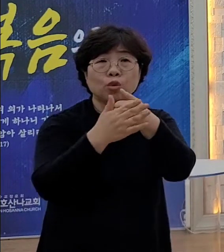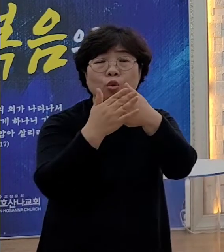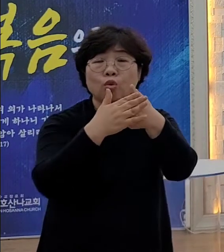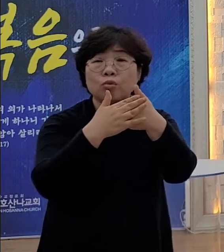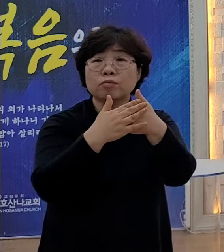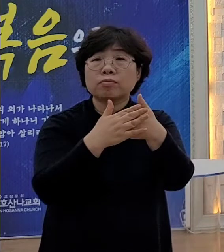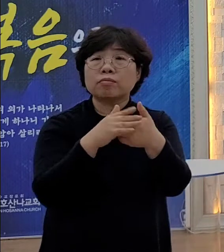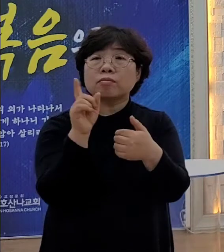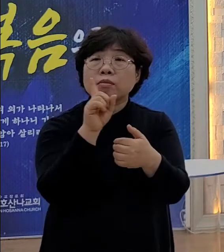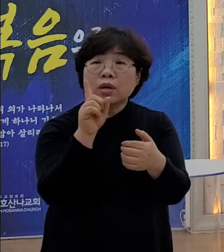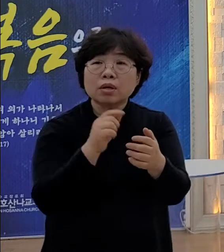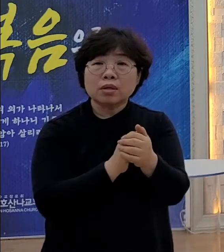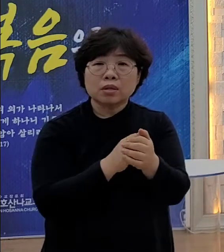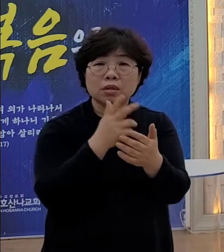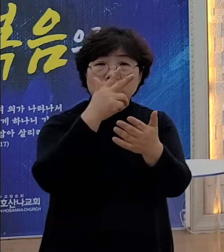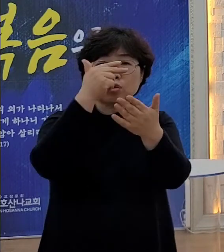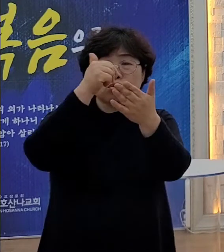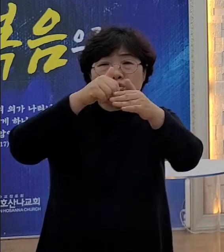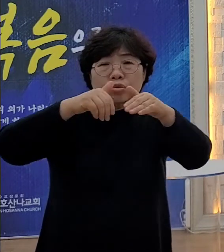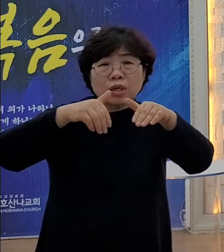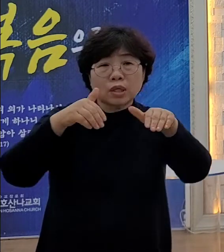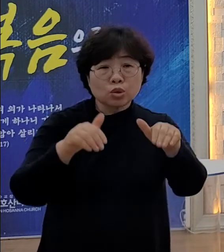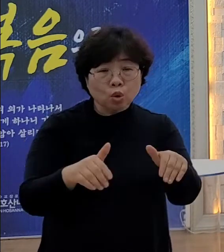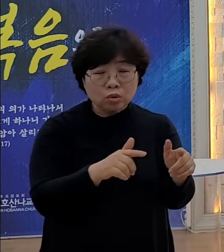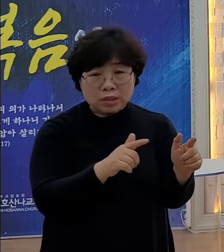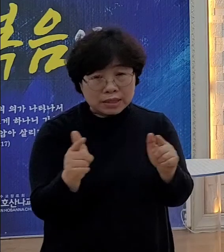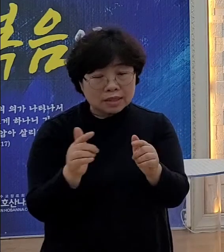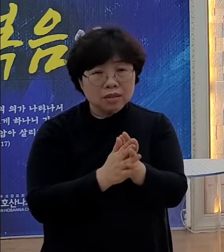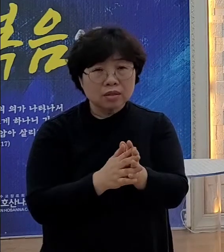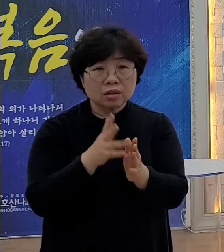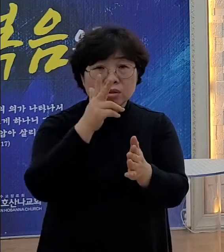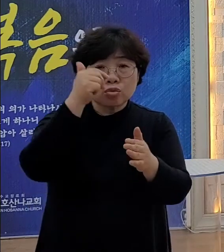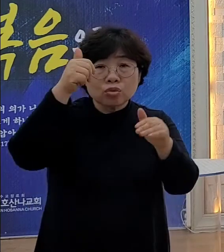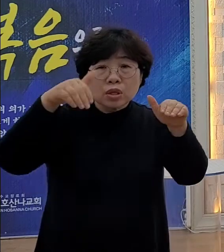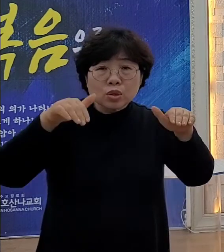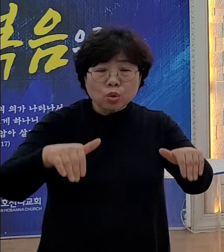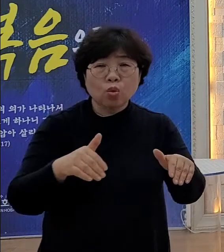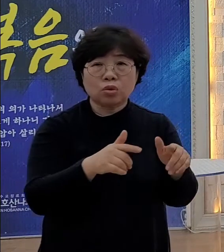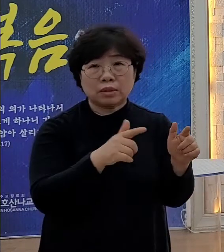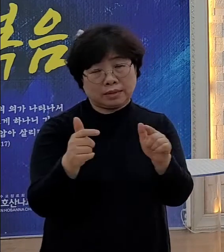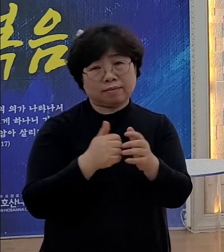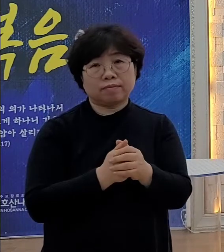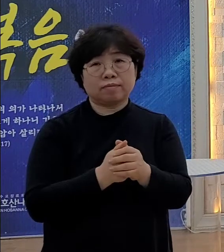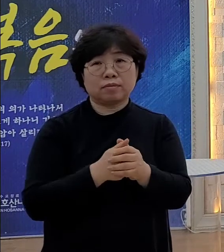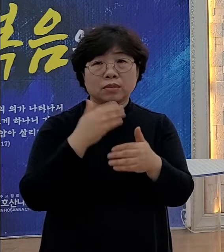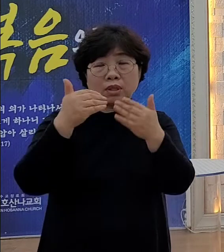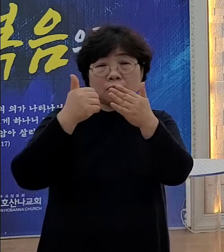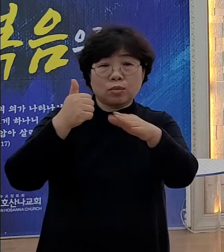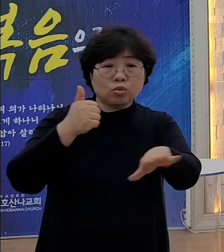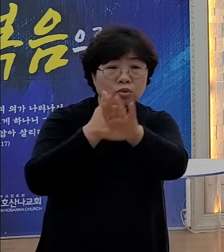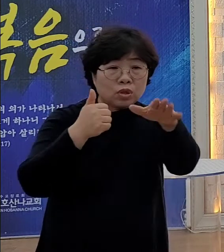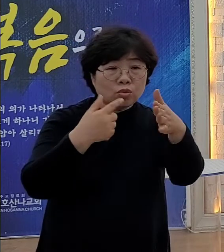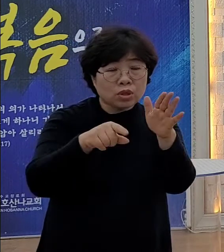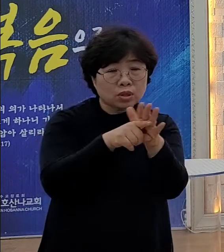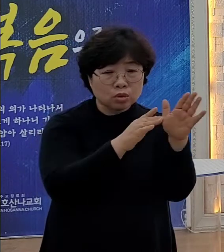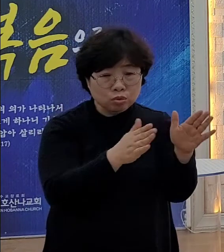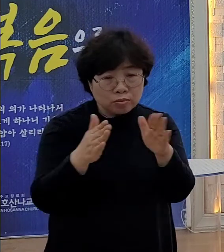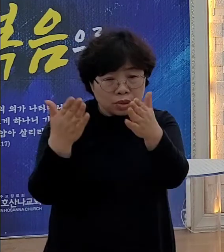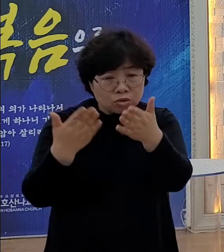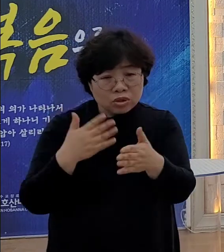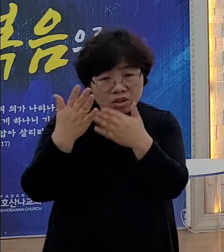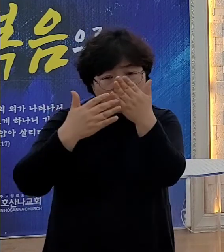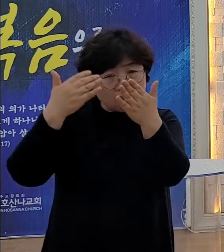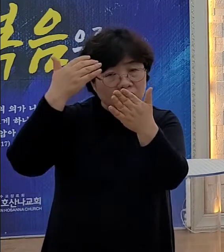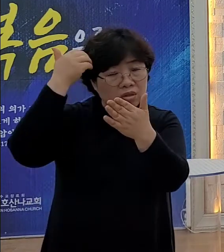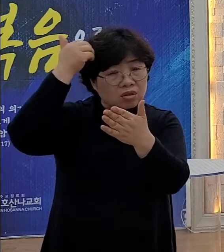뭘까요? 주의 종들이. 이게 하나님께서 우리에게 주신 영적 어플입니다. 여러분 한 가지